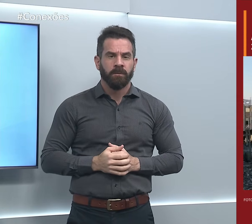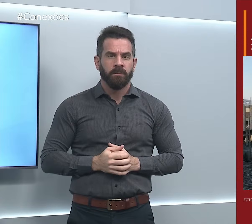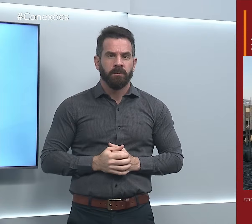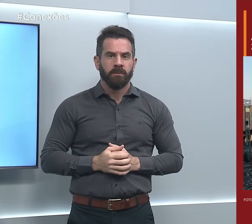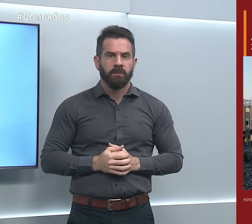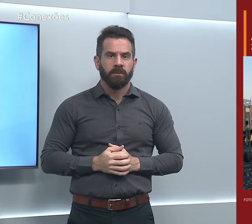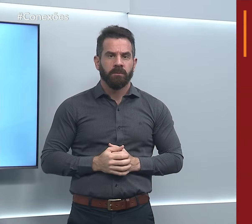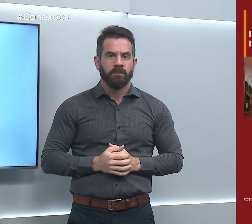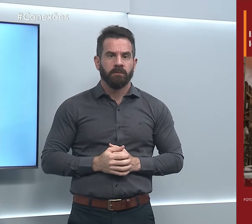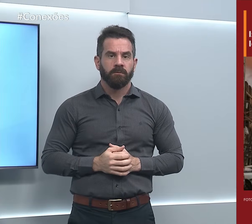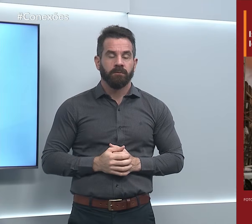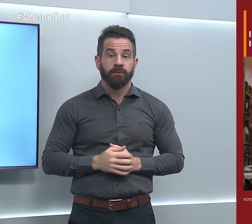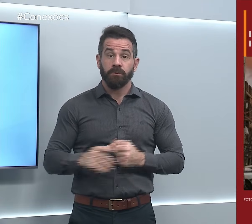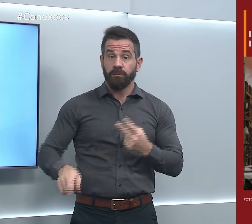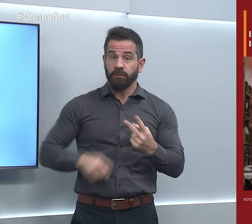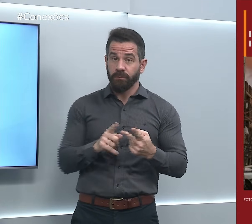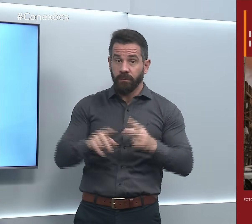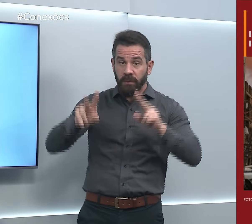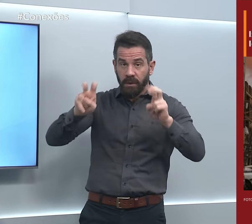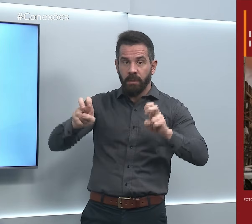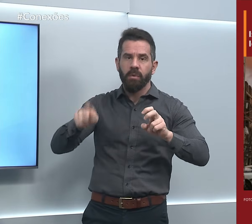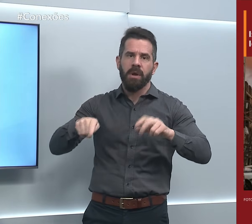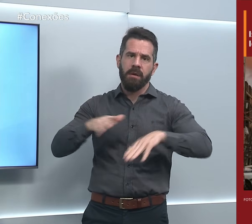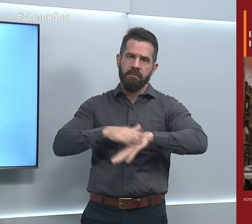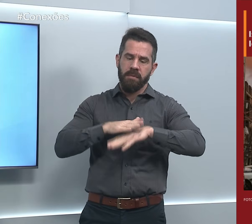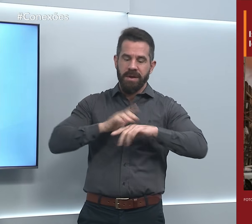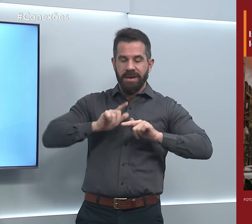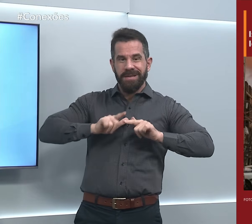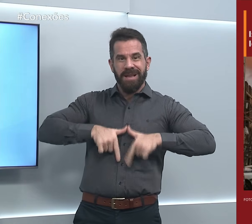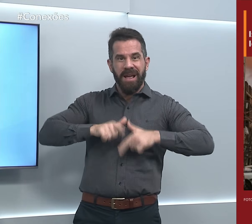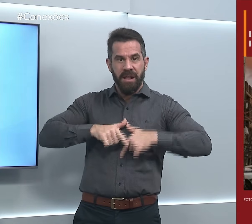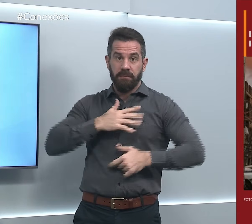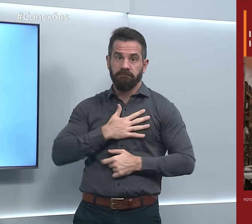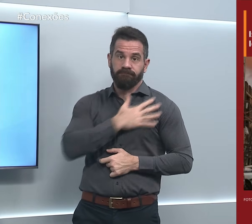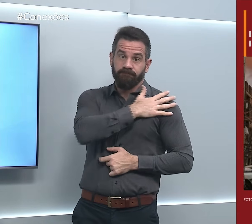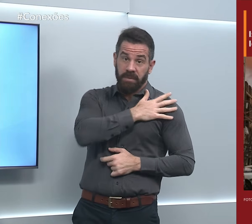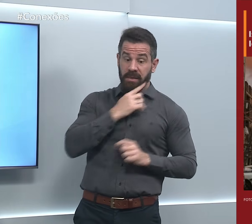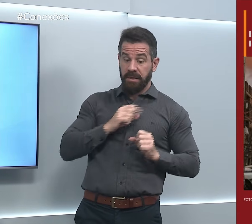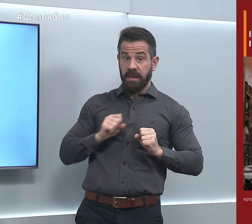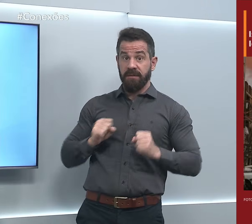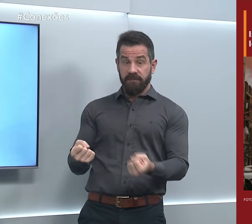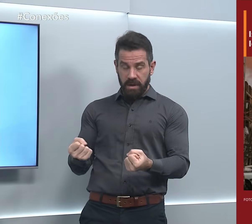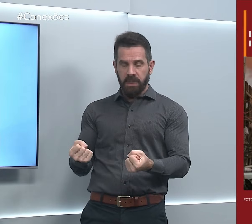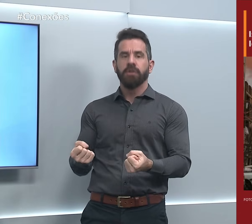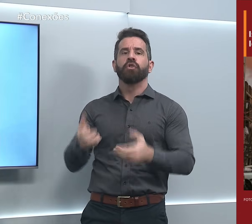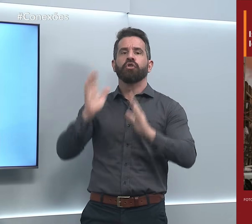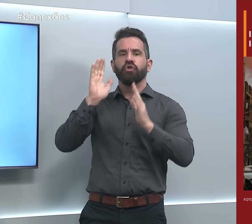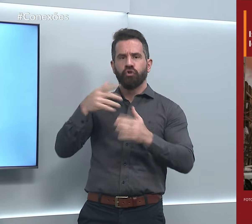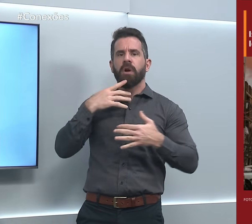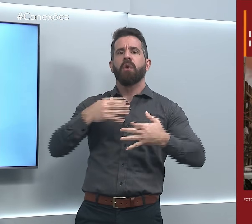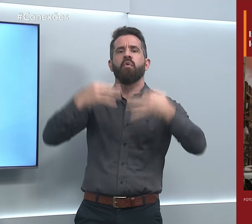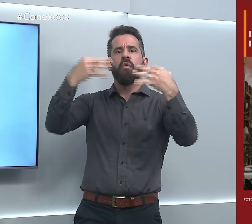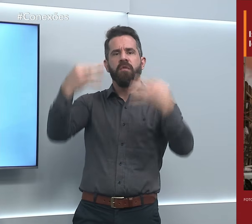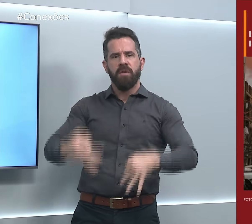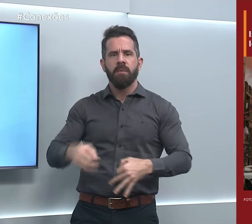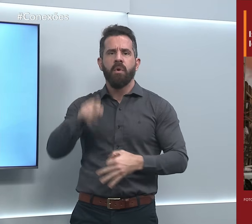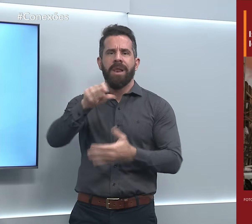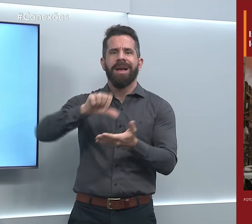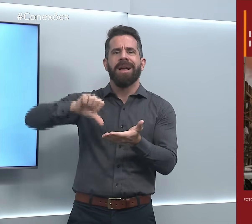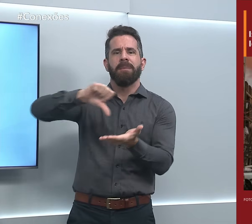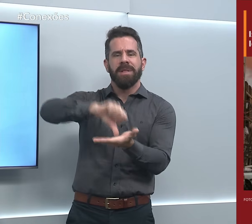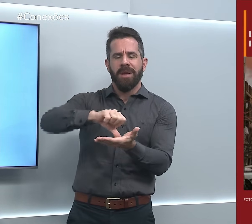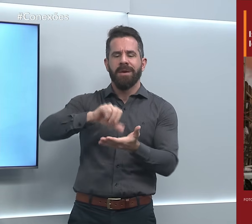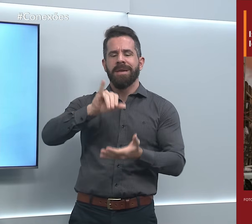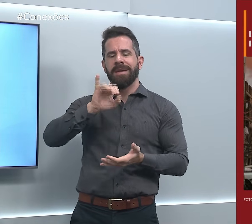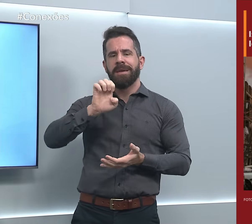Bom, e as forças israelenses de defesa confirmaram um ataque na capital do Iêmen. A ofensiva